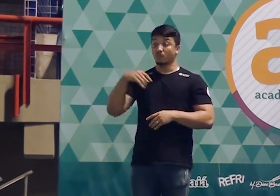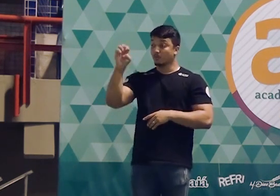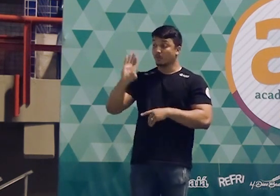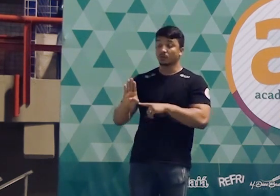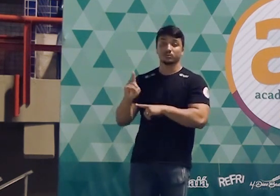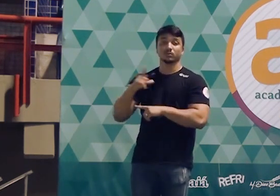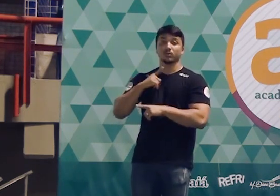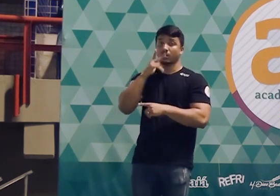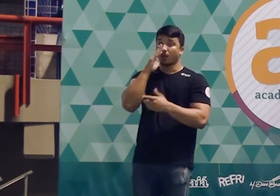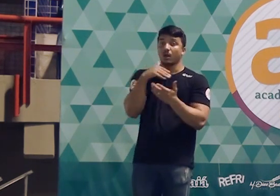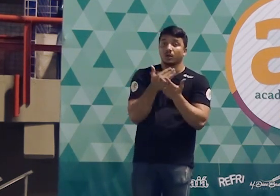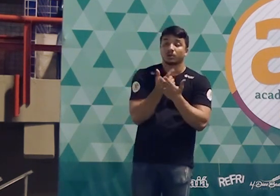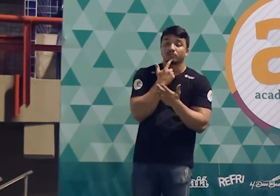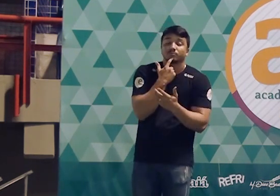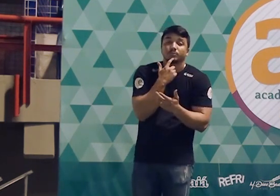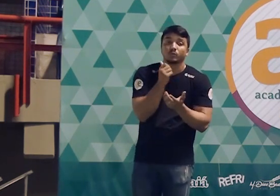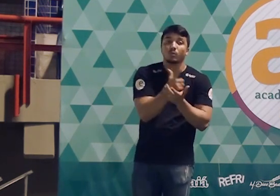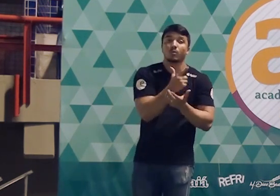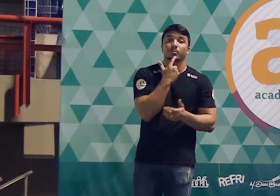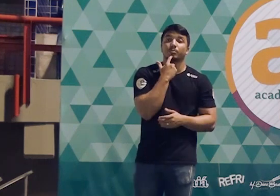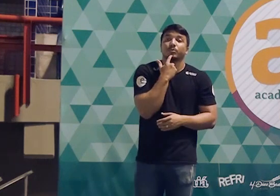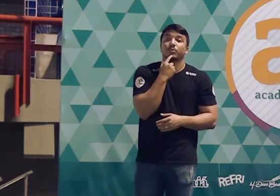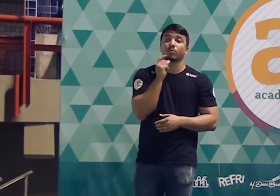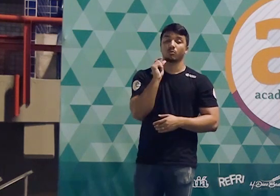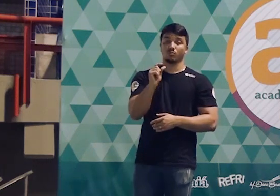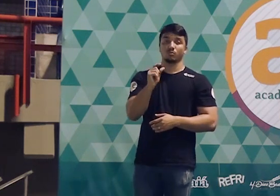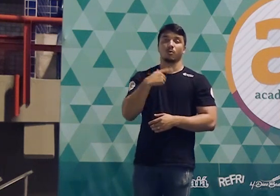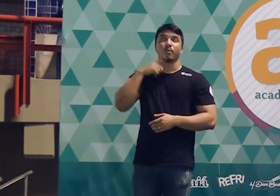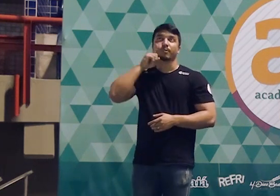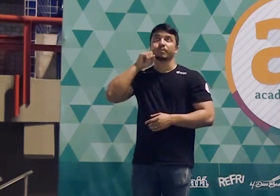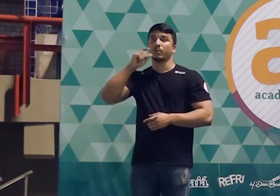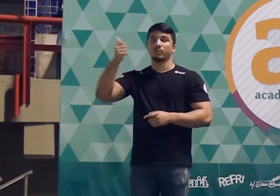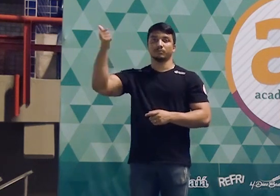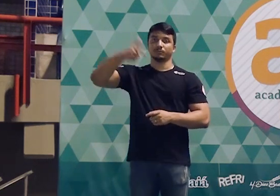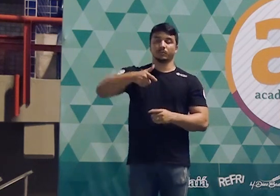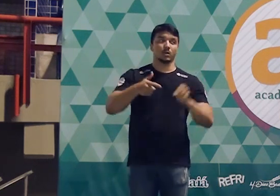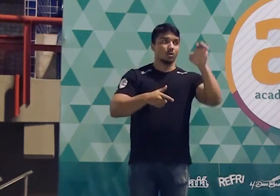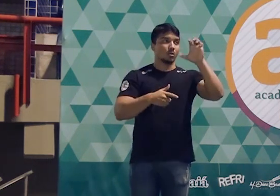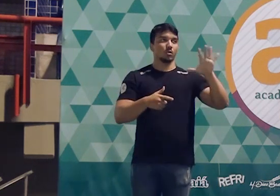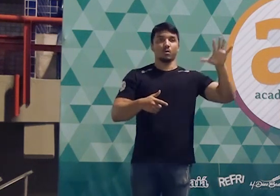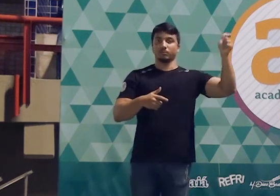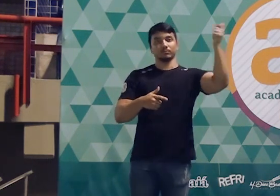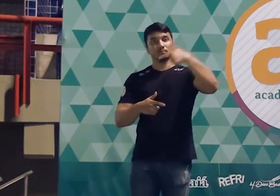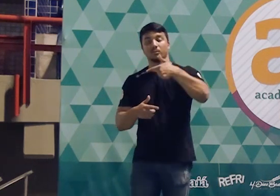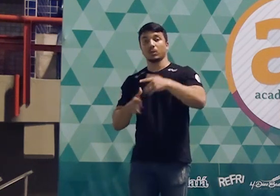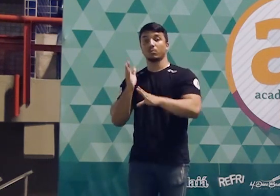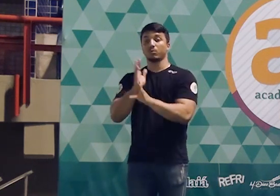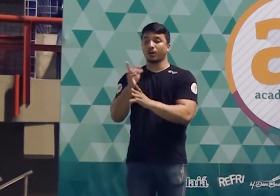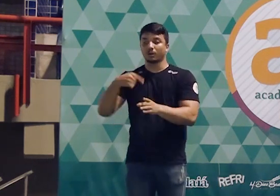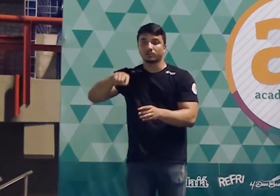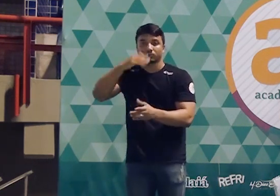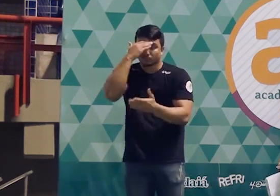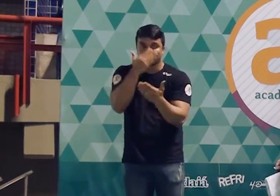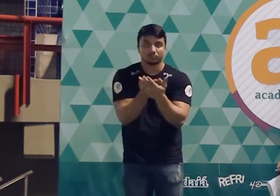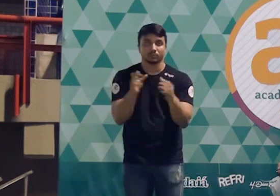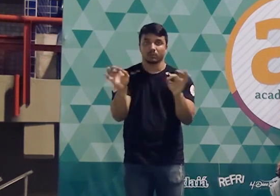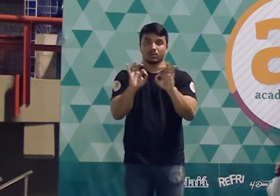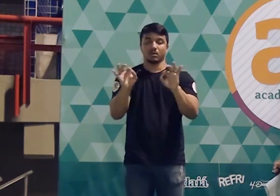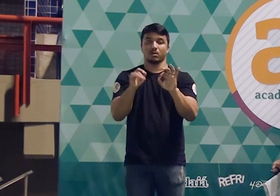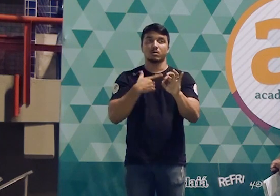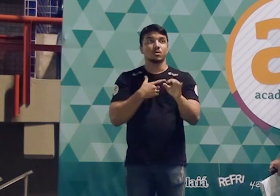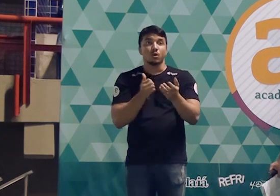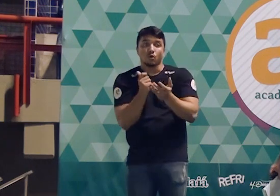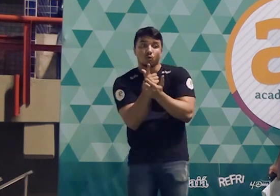Brasil ainda compra pouco, tá? Comparado aos Estados Unidos, comparado à Europa, porque a gente não confia muito. A gente